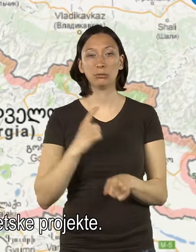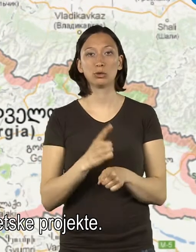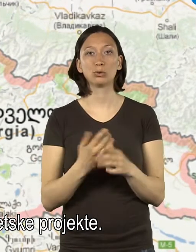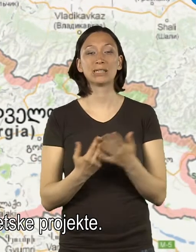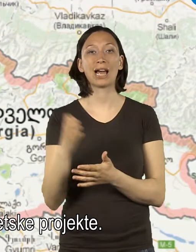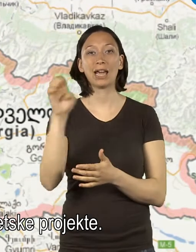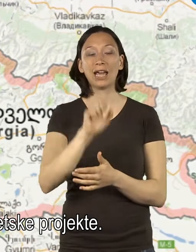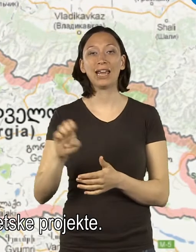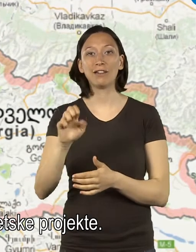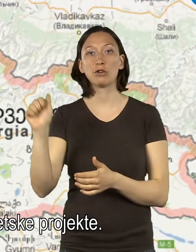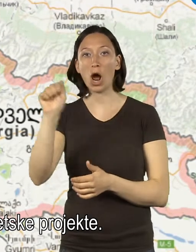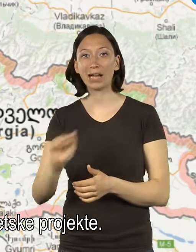evrazijske energetske projekte.